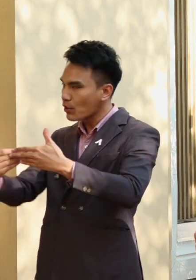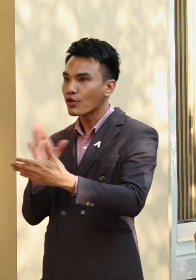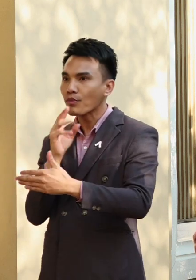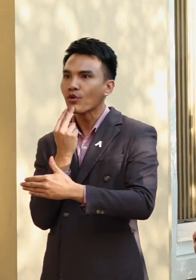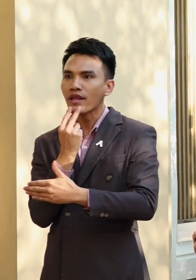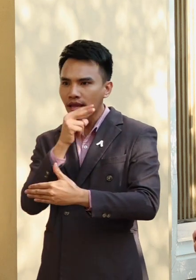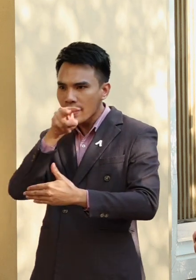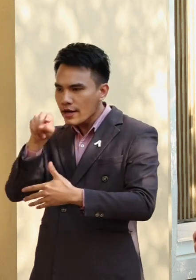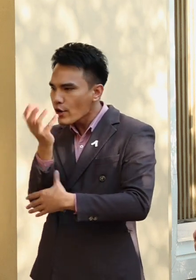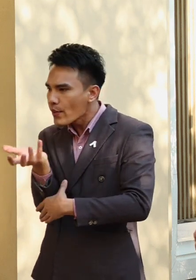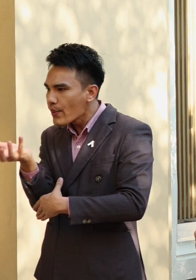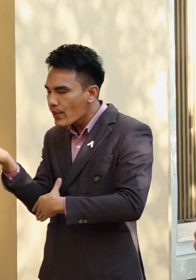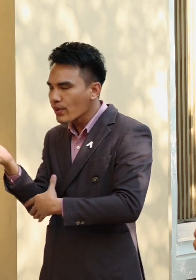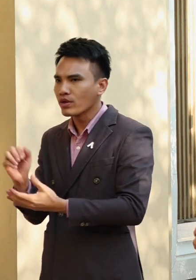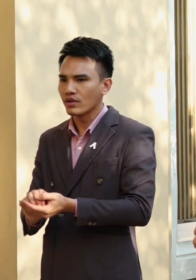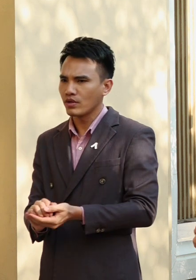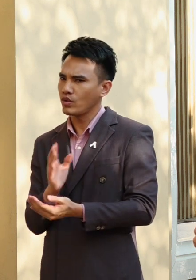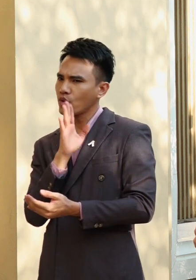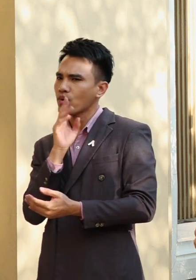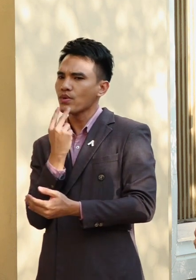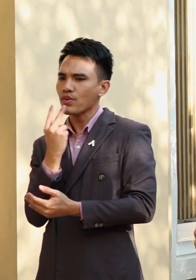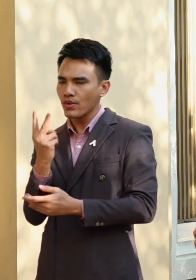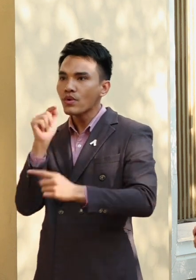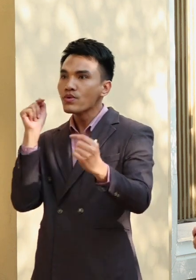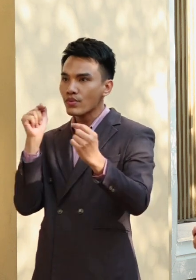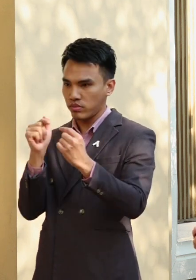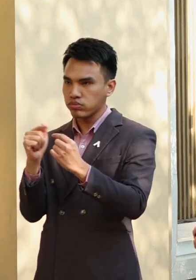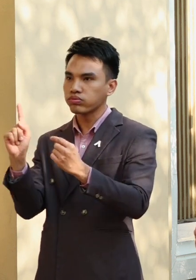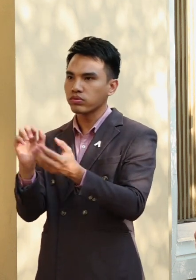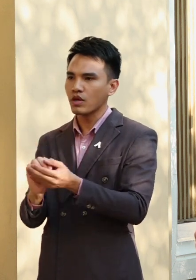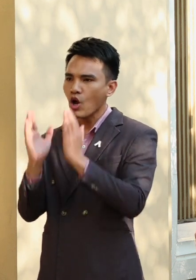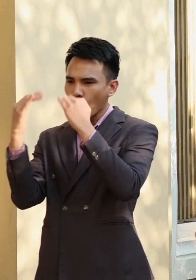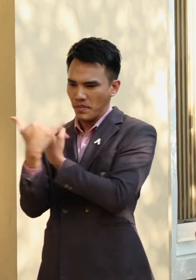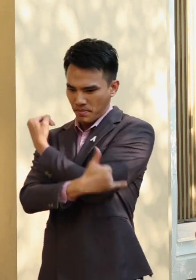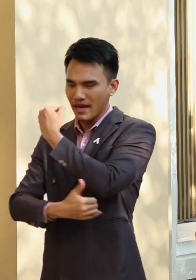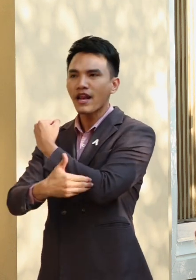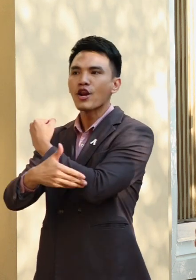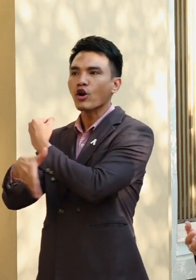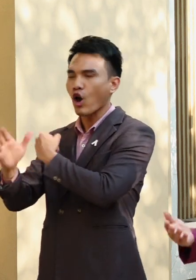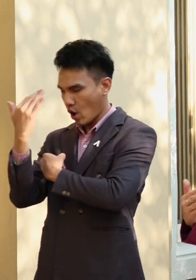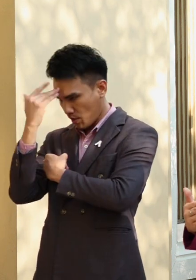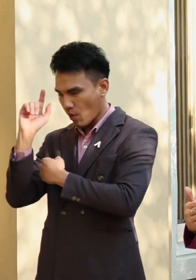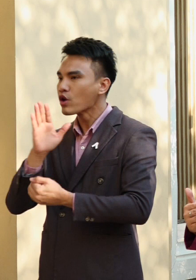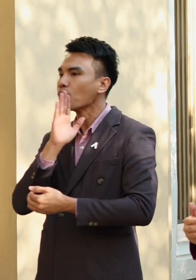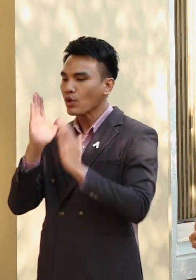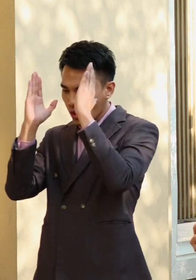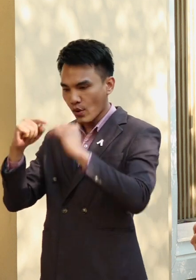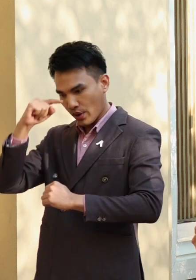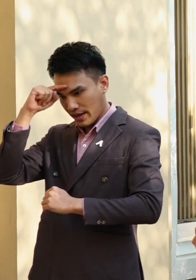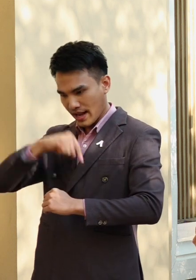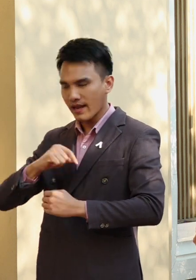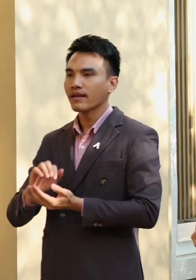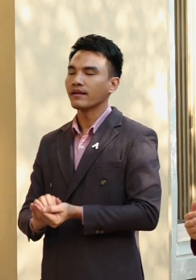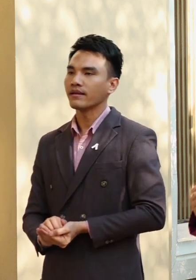ขอทานที่ไหนนะครับยิ่งโดยเฉพาะอย่างยิ่งกรณีของคนต่างชาตินะครับเพราะว่าถ้าเป็นคนไทยอย่างที่ผมได้กล่า